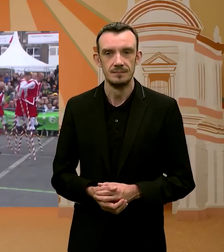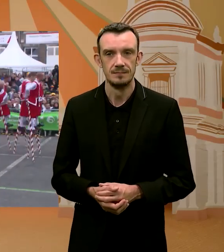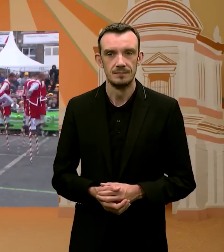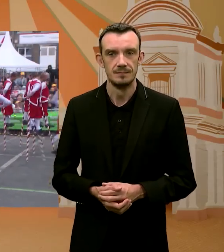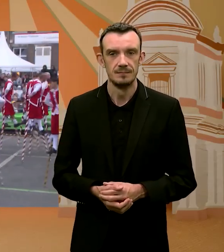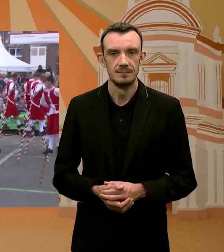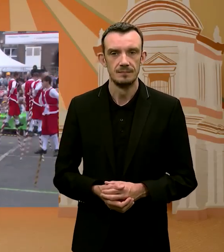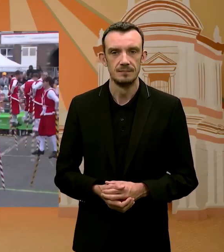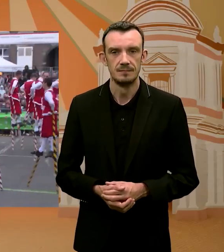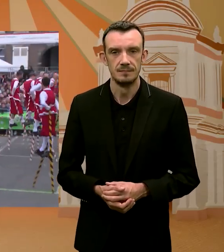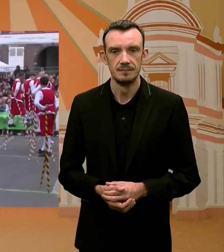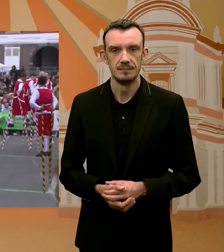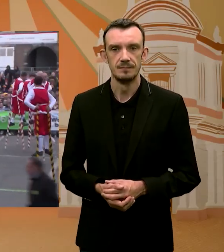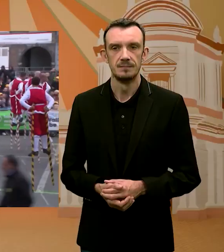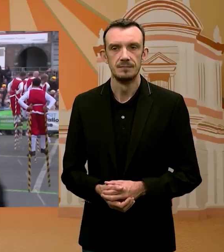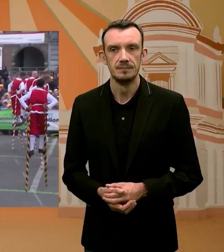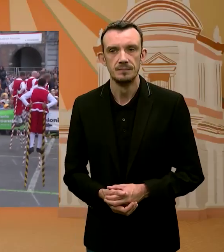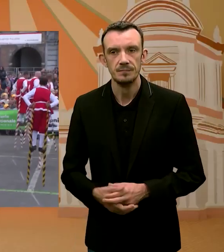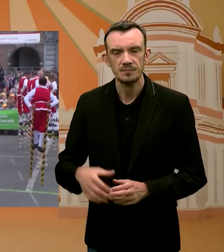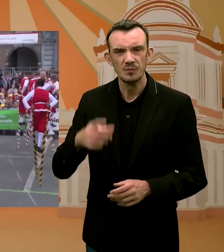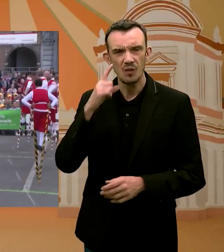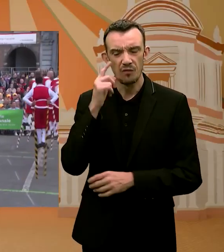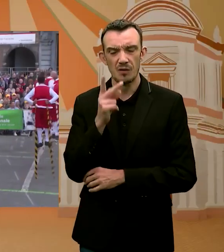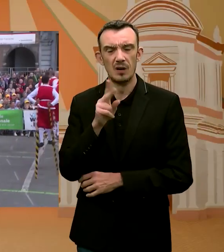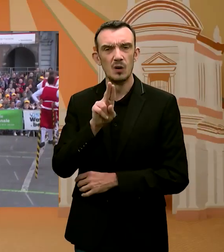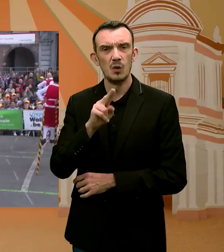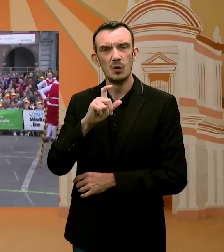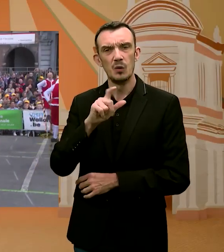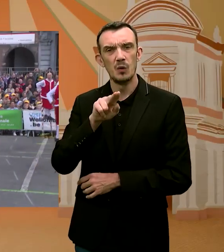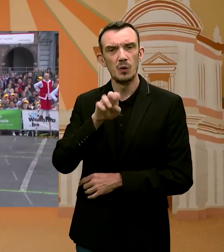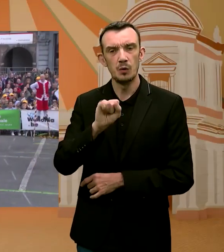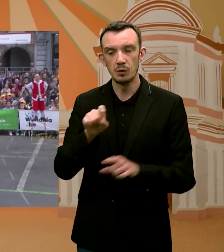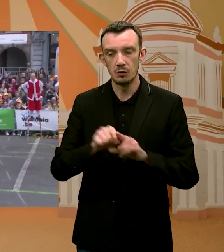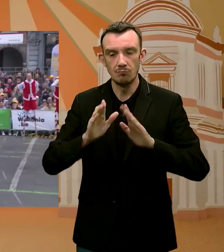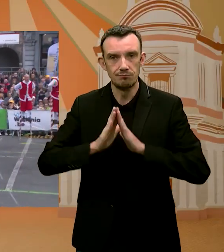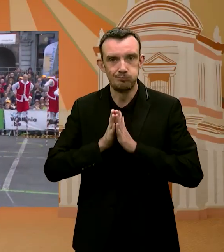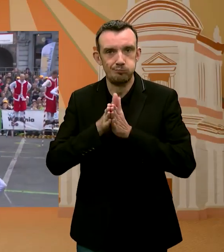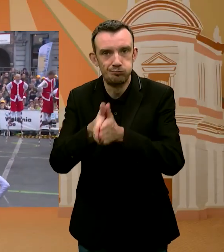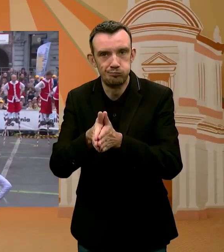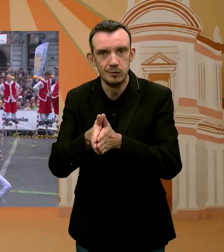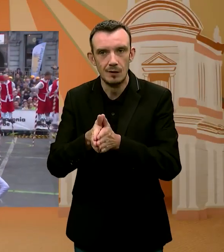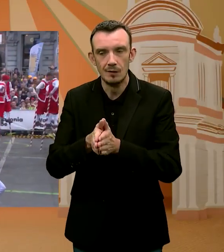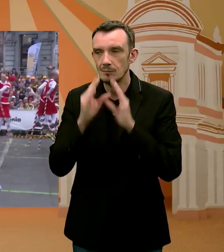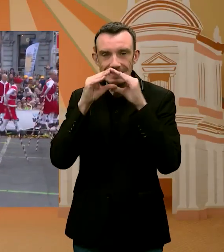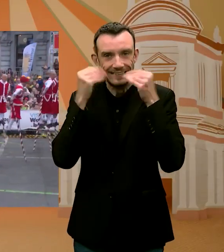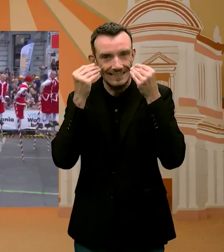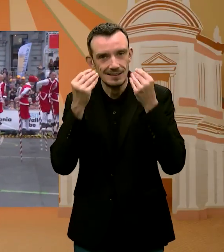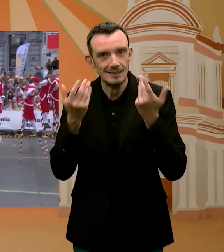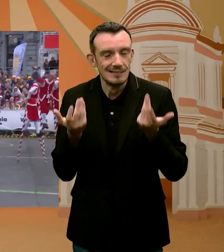Et là, on vient de voir Hugues qui se jette dans la mêlée, mais le premier, mais tout de suite avec le sourire aux lèvres. Il y a vraiment